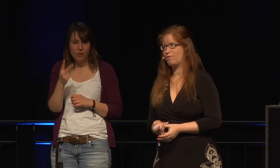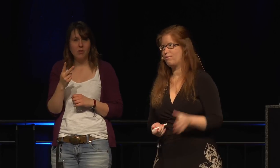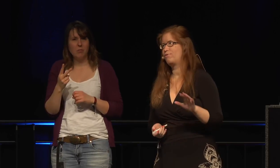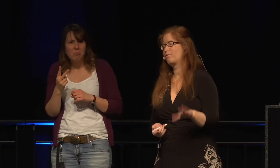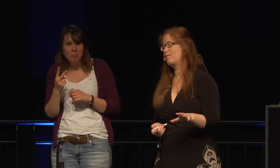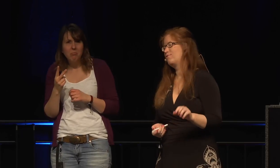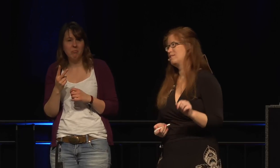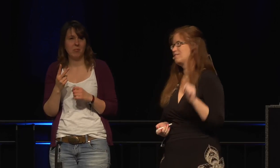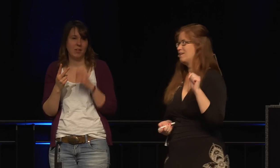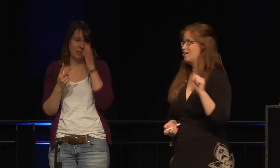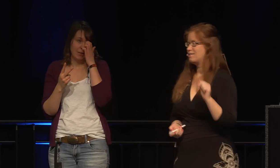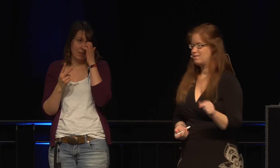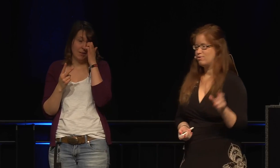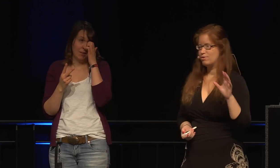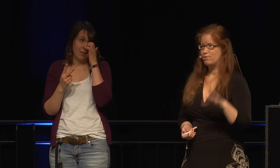que debería